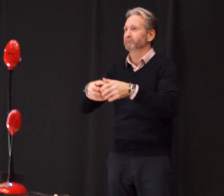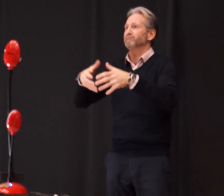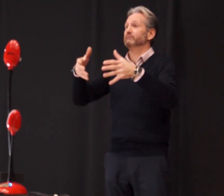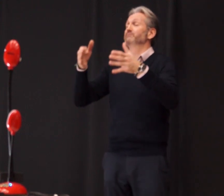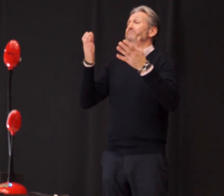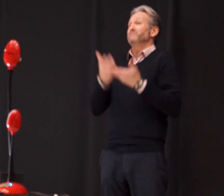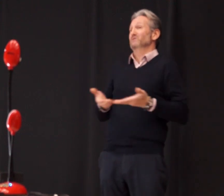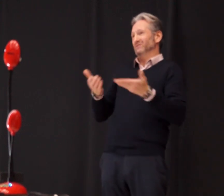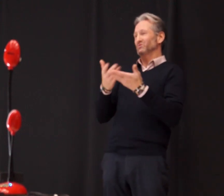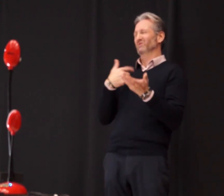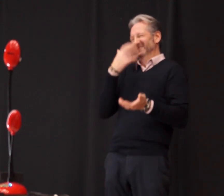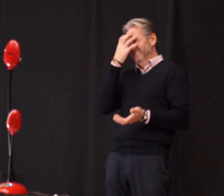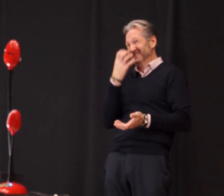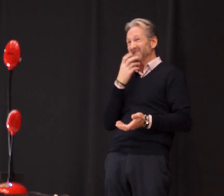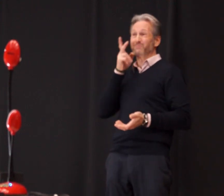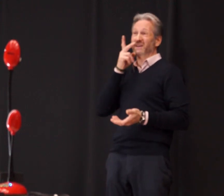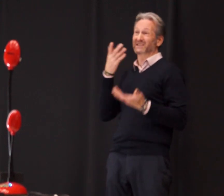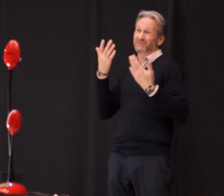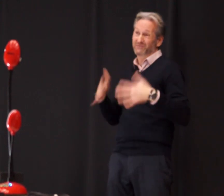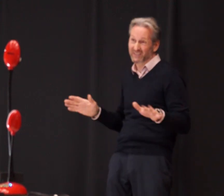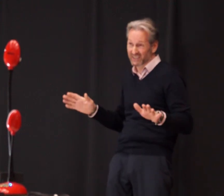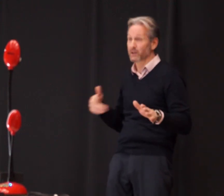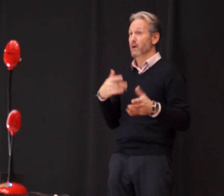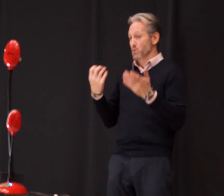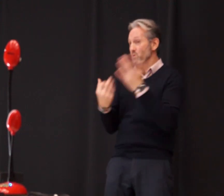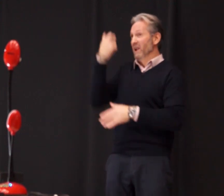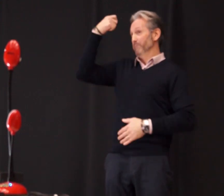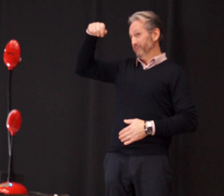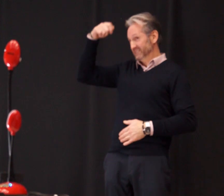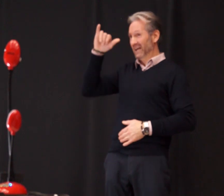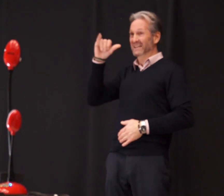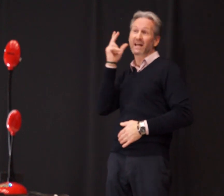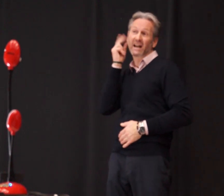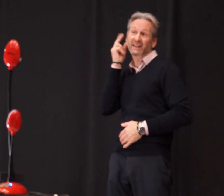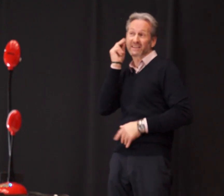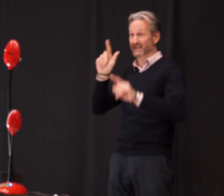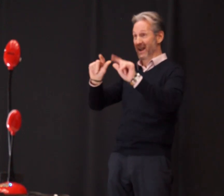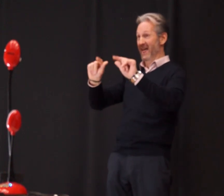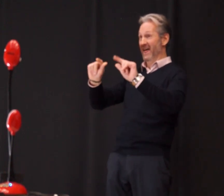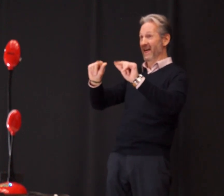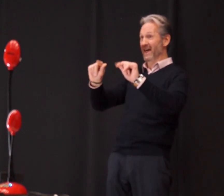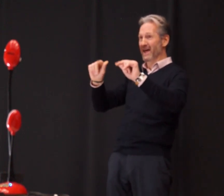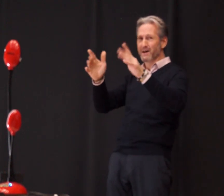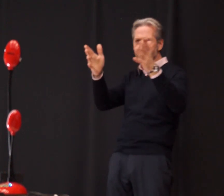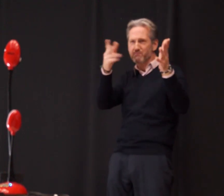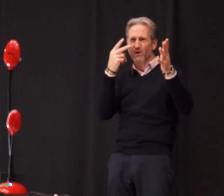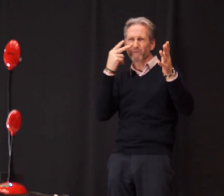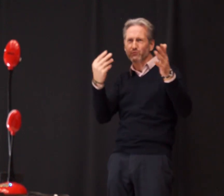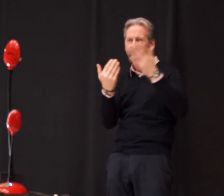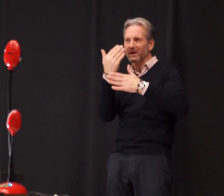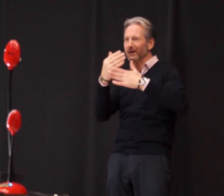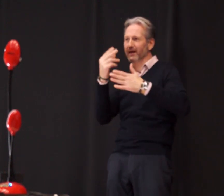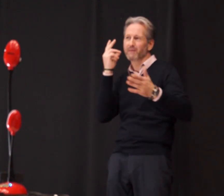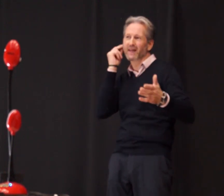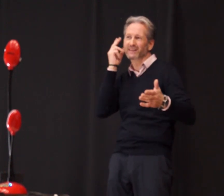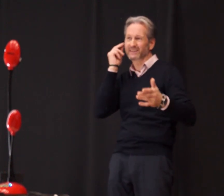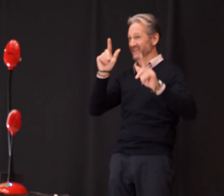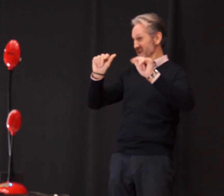vraiment d'outils. Et quand Patrice est décédée, avec